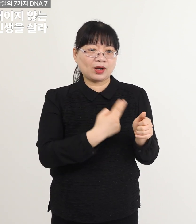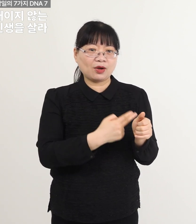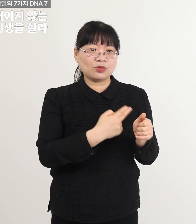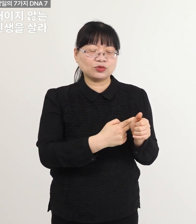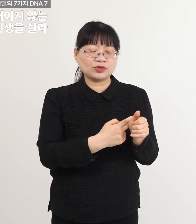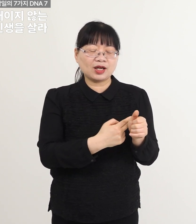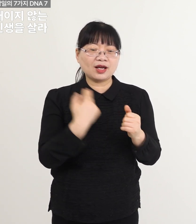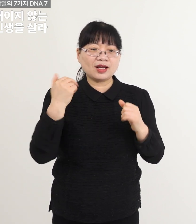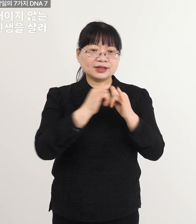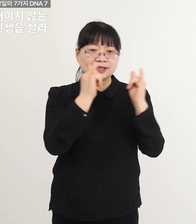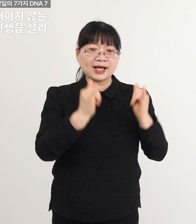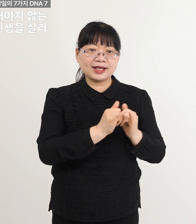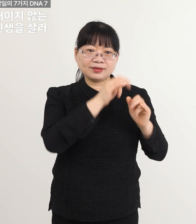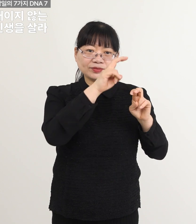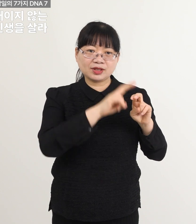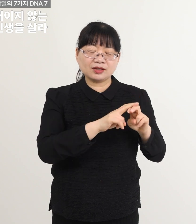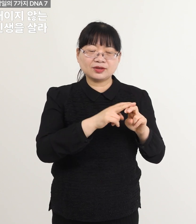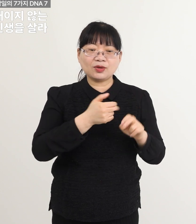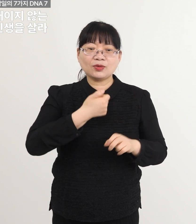신분이 로마